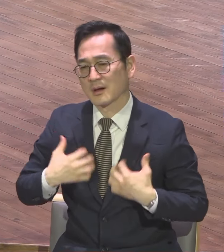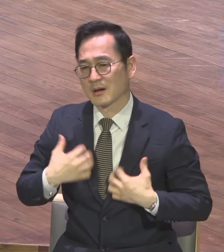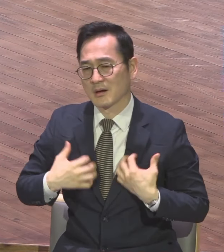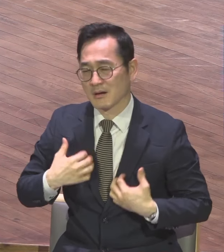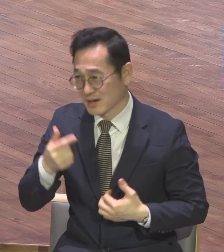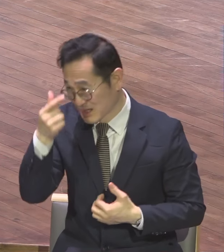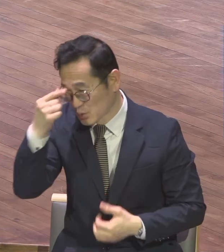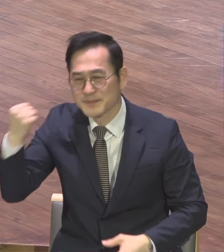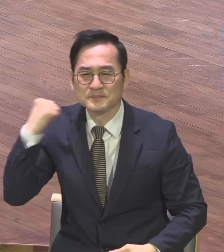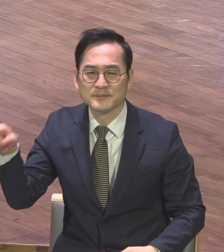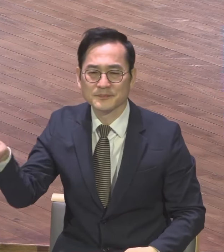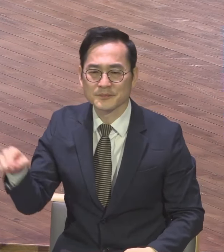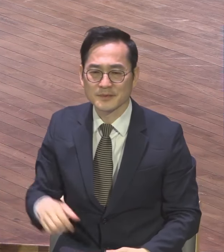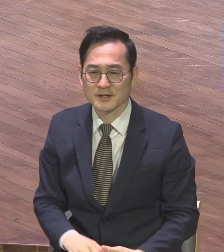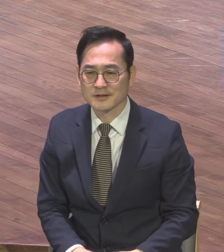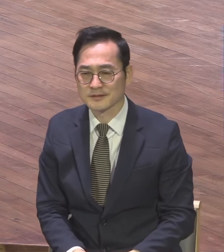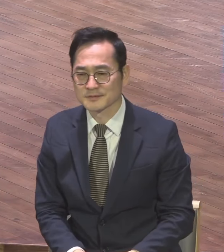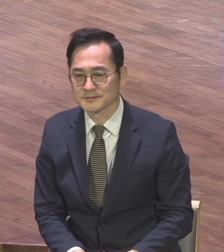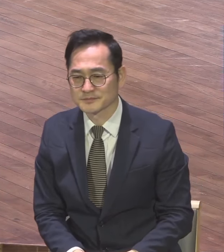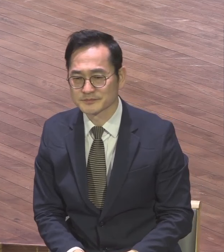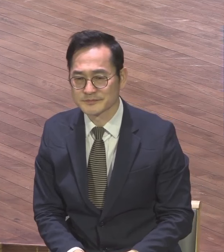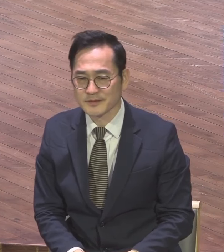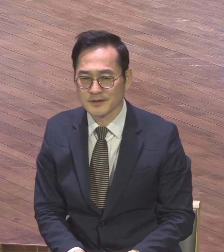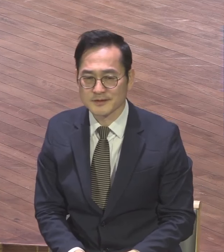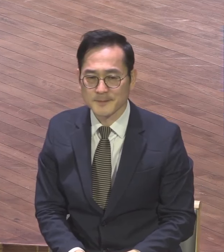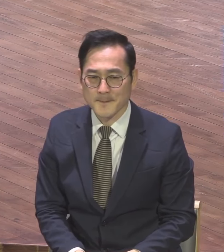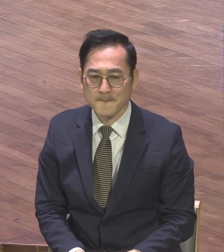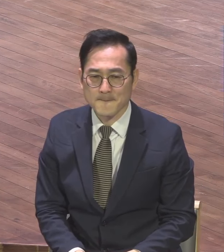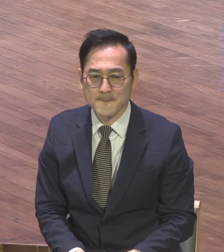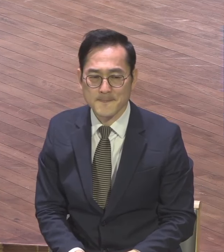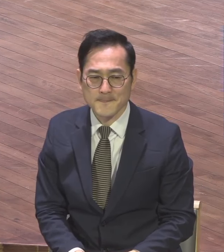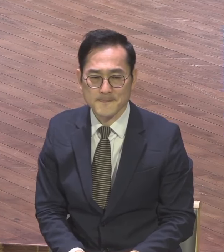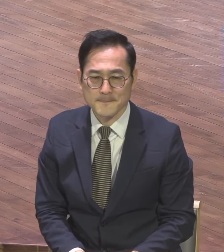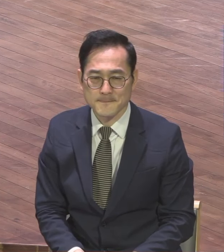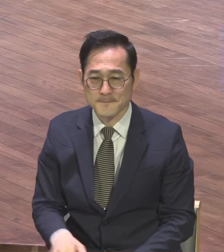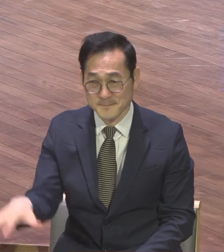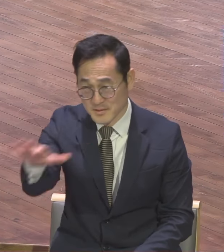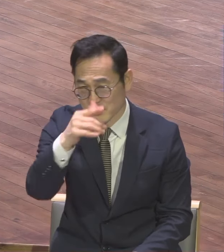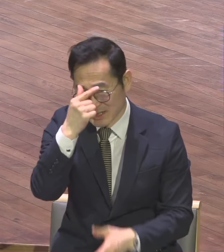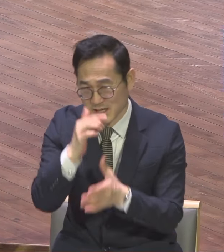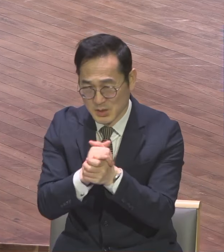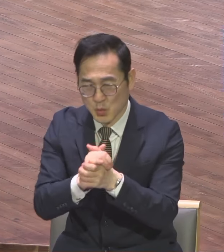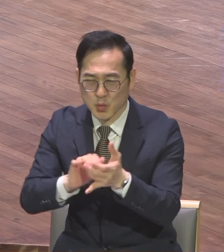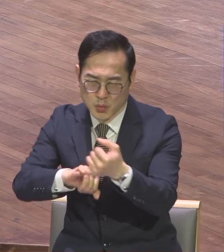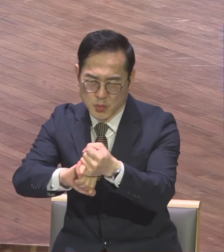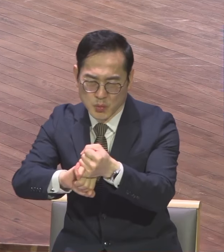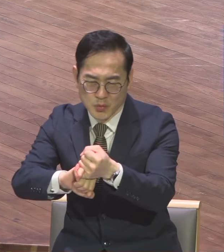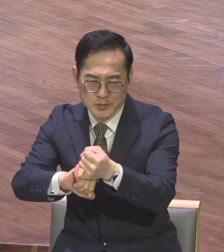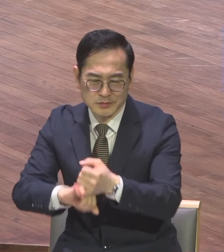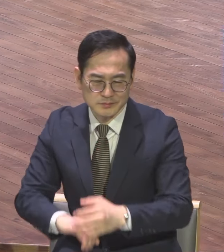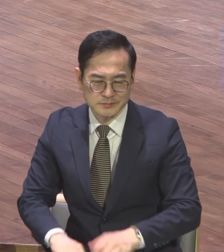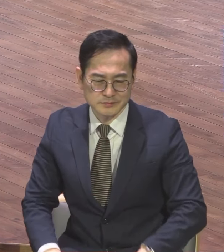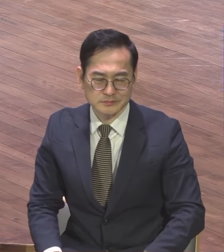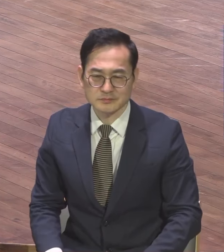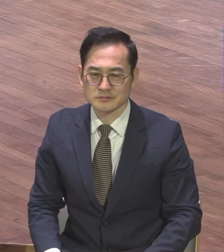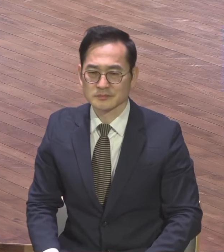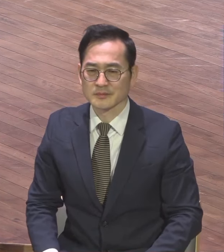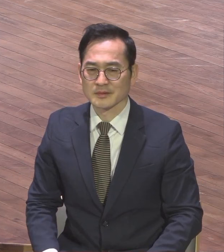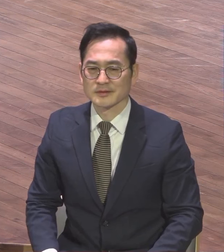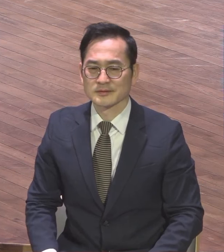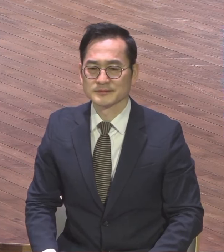우리 교육자들은요 매일 지구를 두 바퀴 이상 돌아야 돼. 아멘. 언약기도 시시한 게 그 구하지도